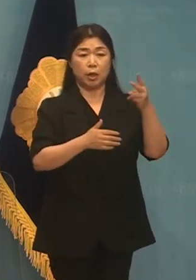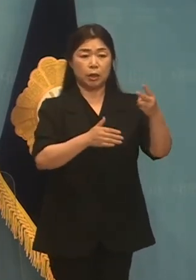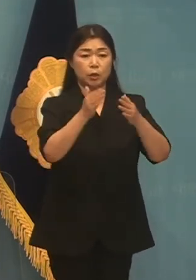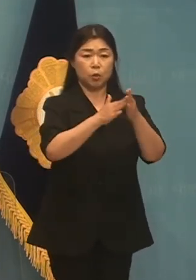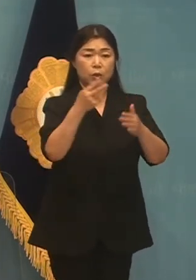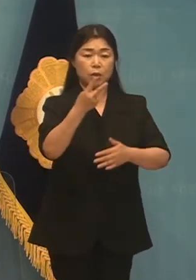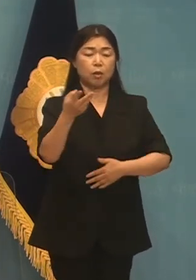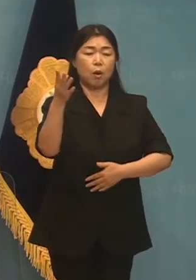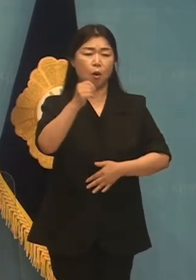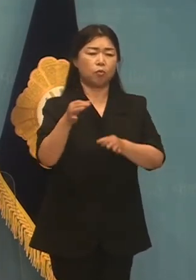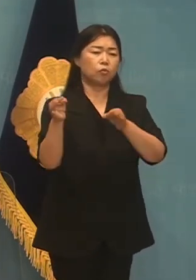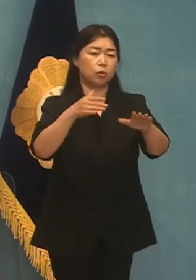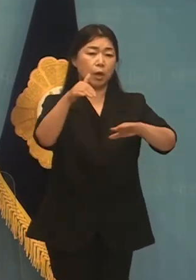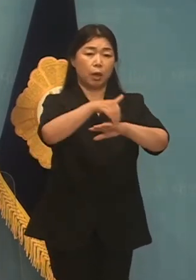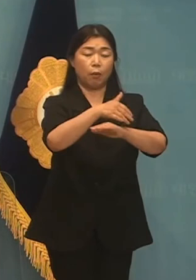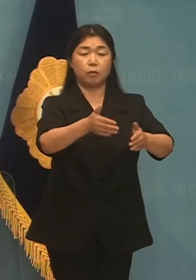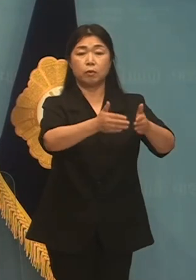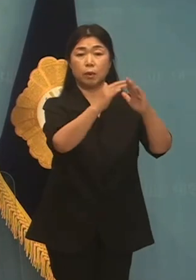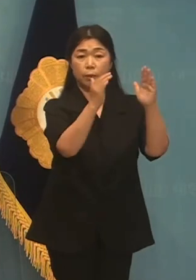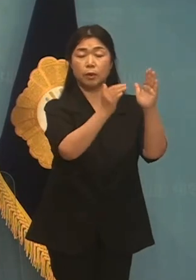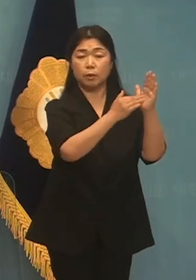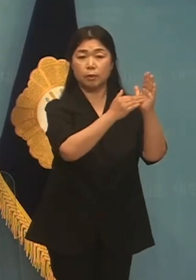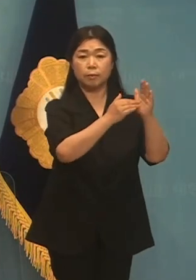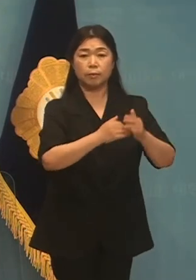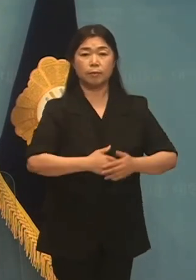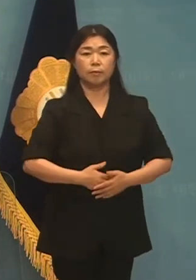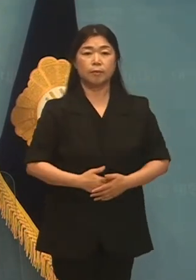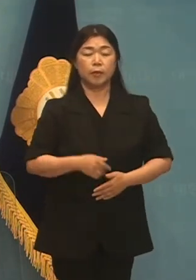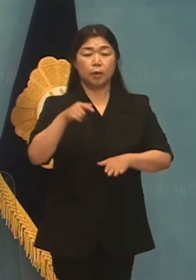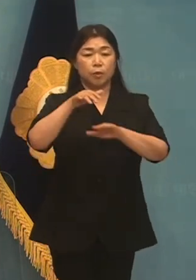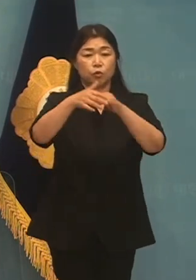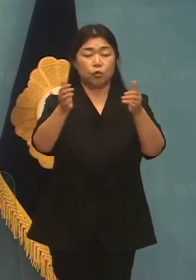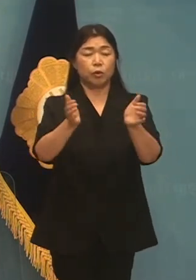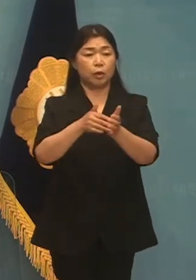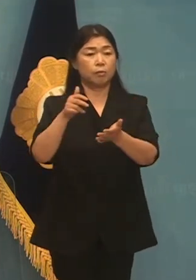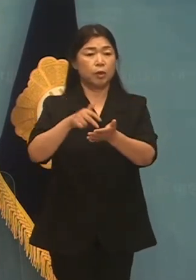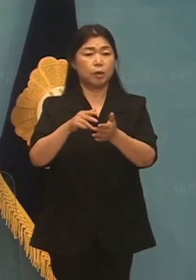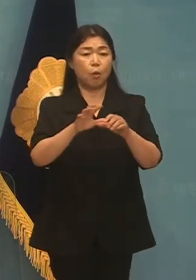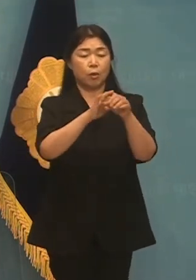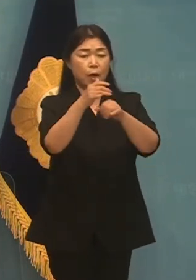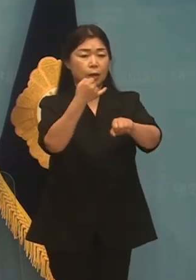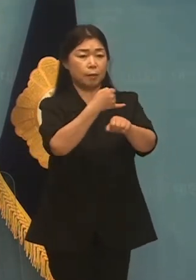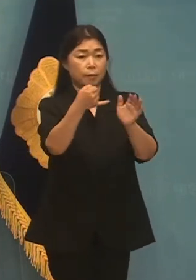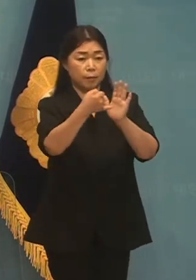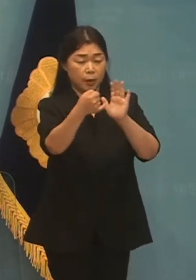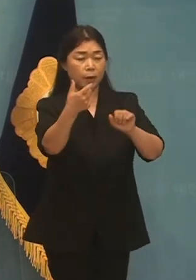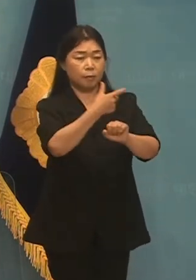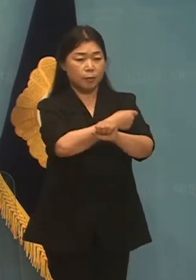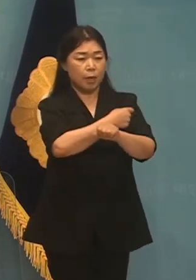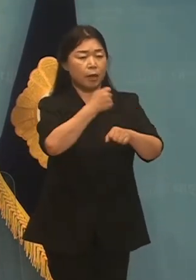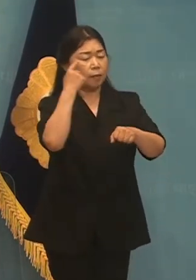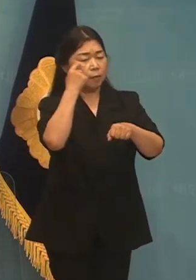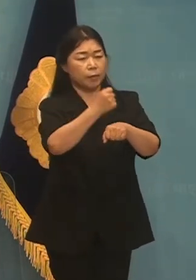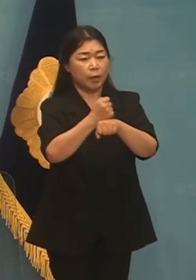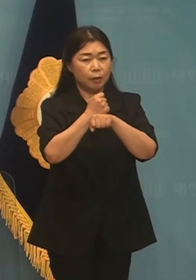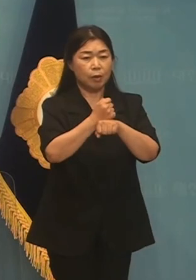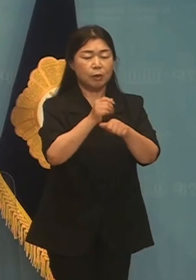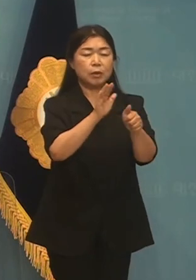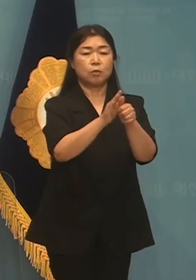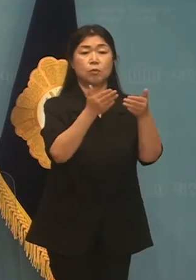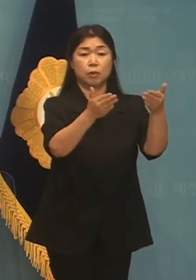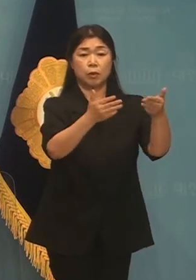원 규모의 투자 계획이 수립됐습니다. 민주당은 코로나 백신 개발을 전폭적으로